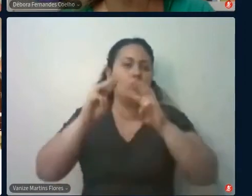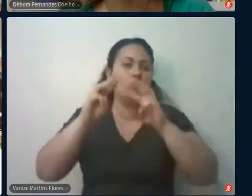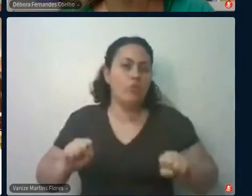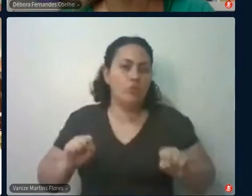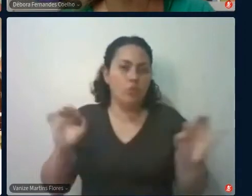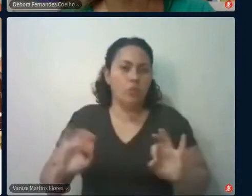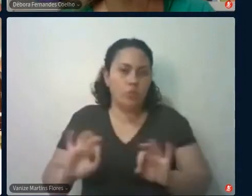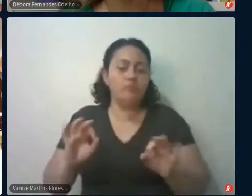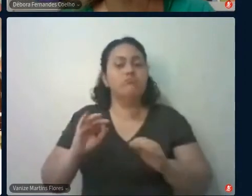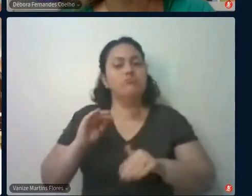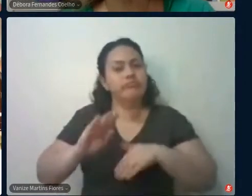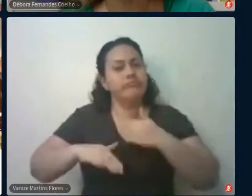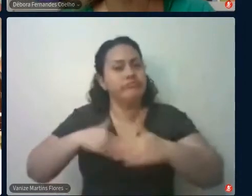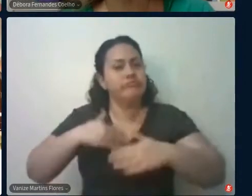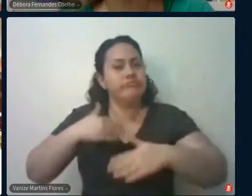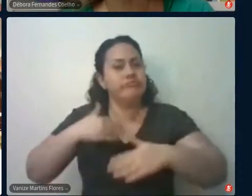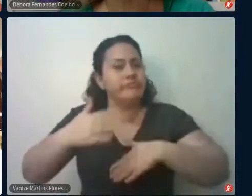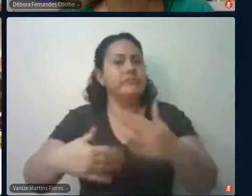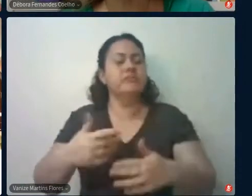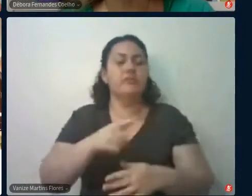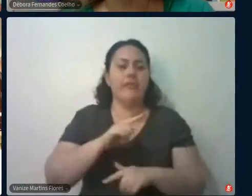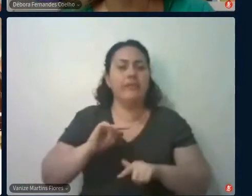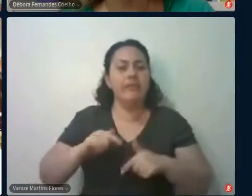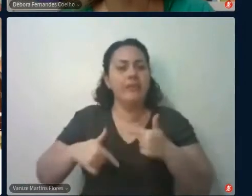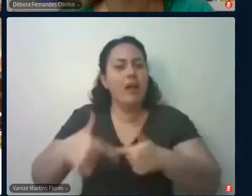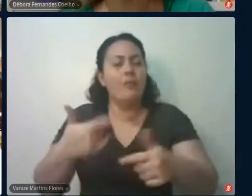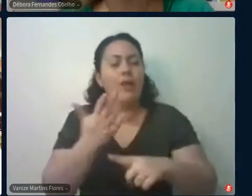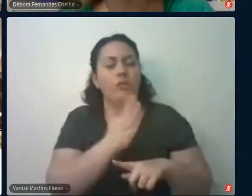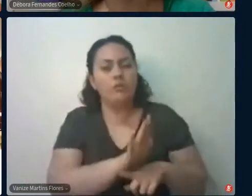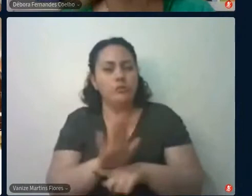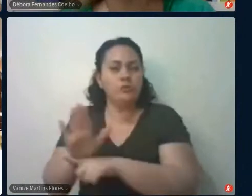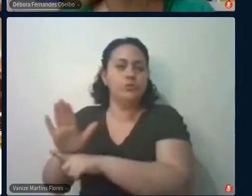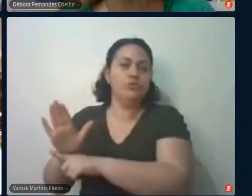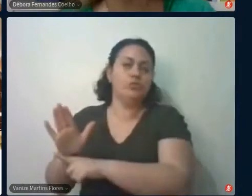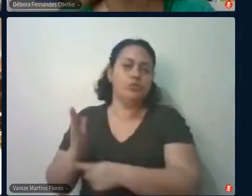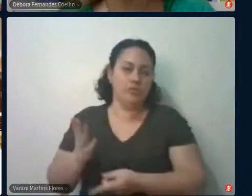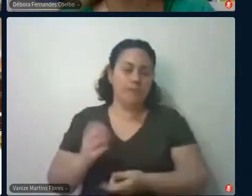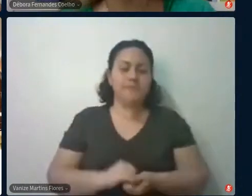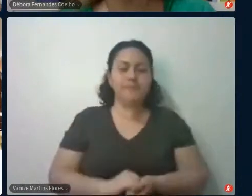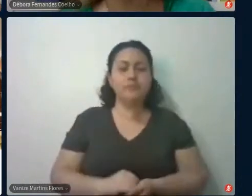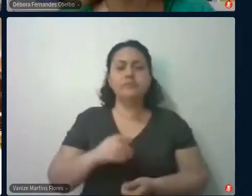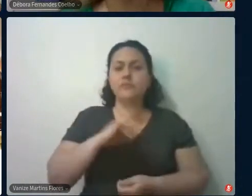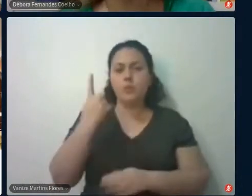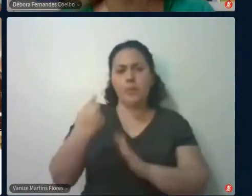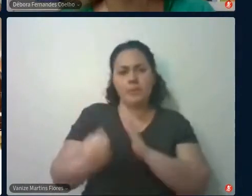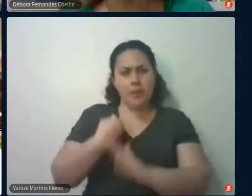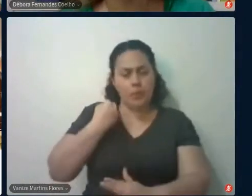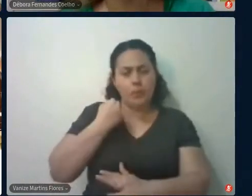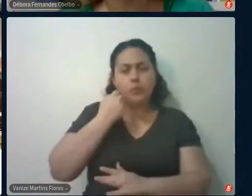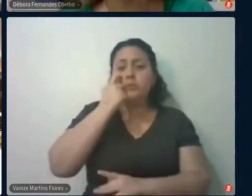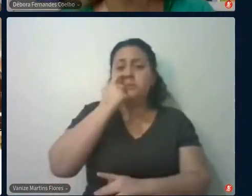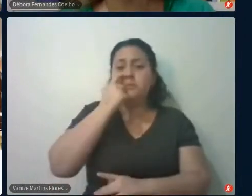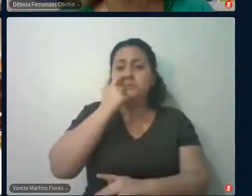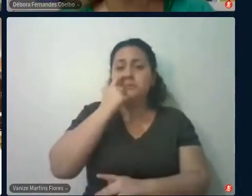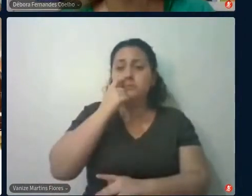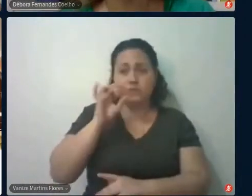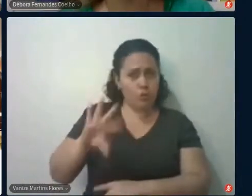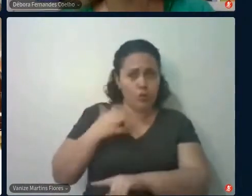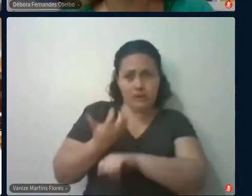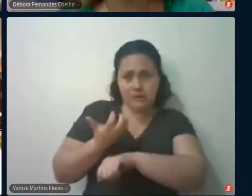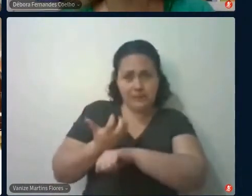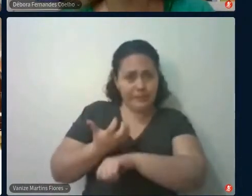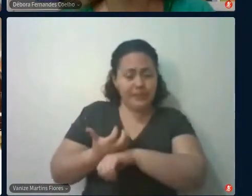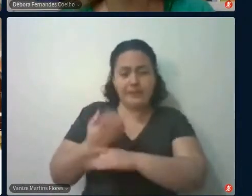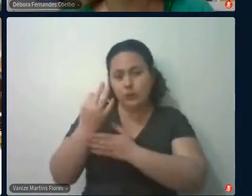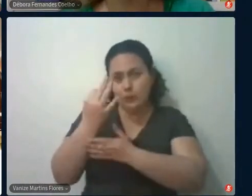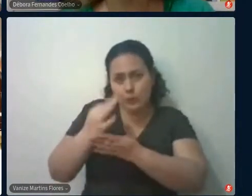assim a gente vai trabalhar em diversas frentes para assessorar, tá? Uma pergunta que surgiu é que se só as disciplinas que estão totalmente